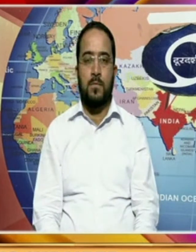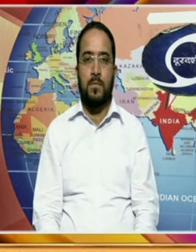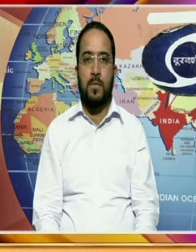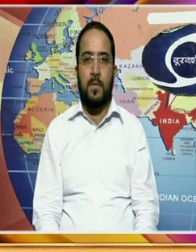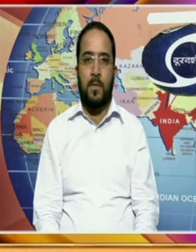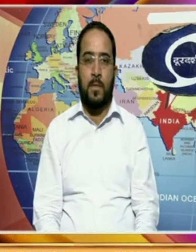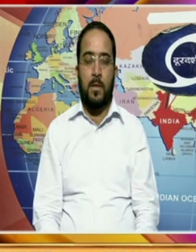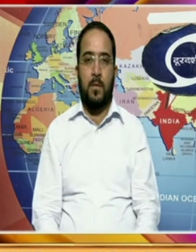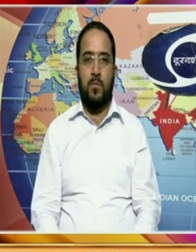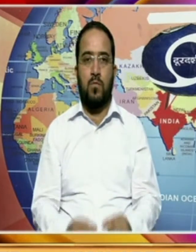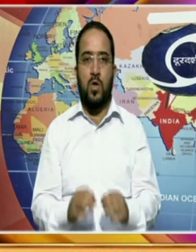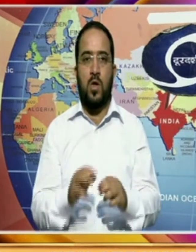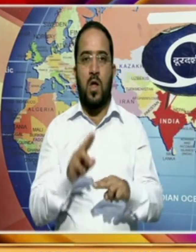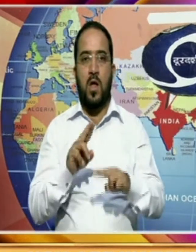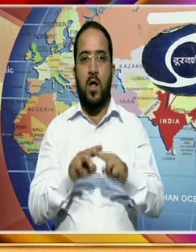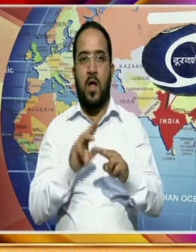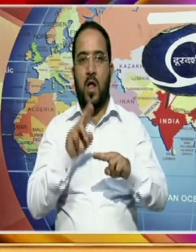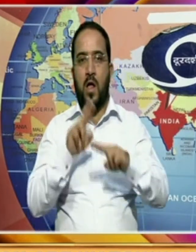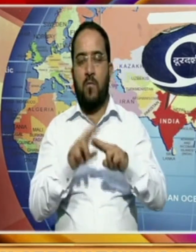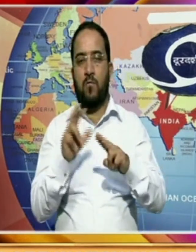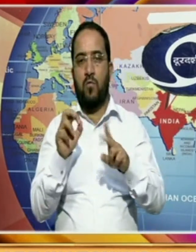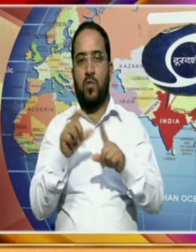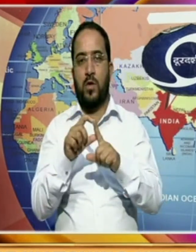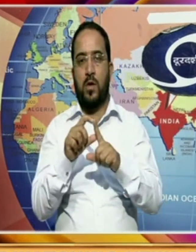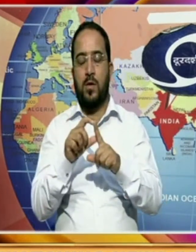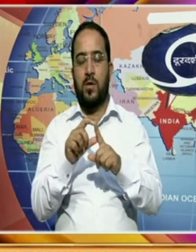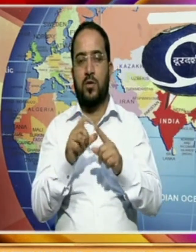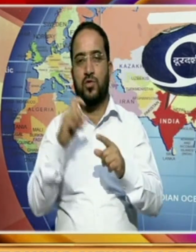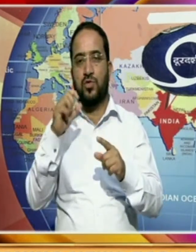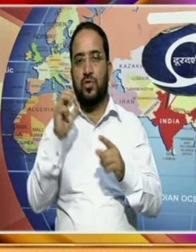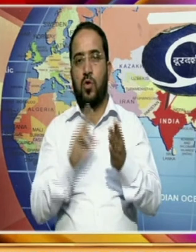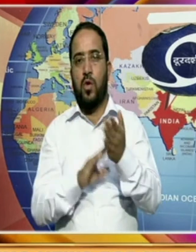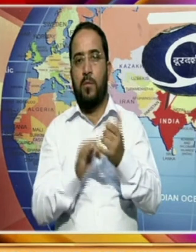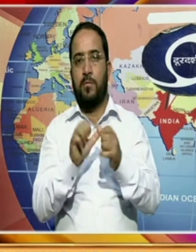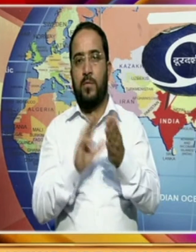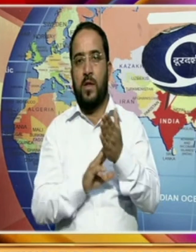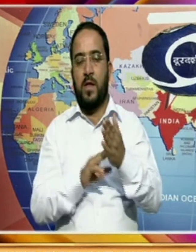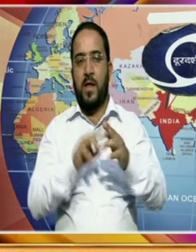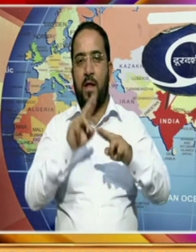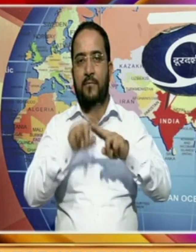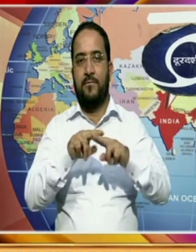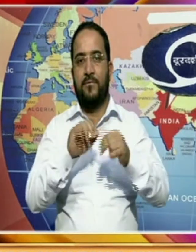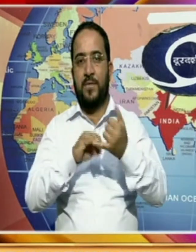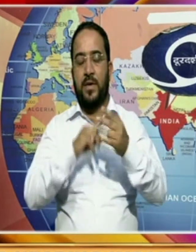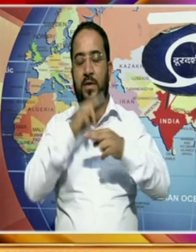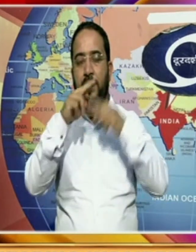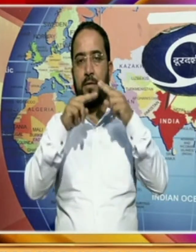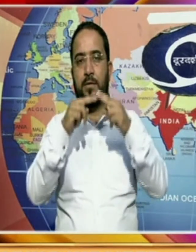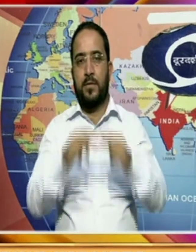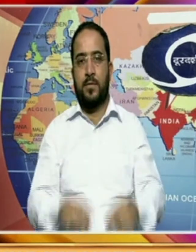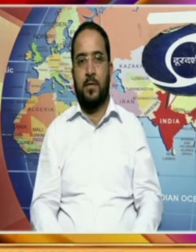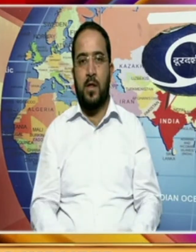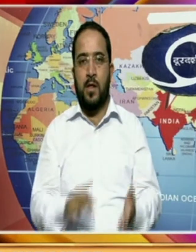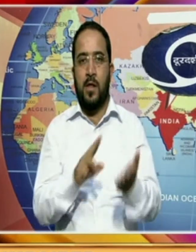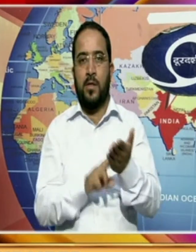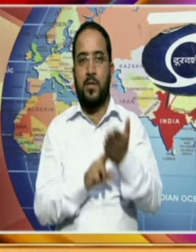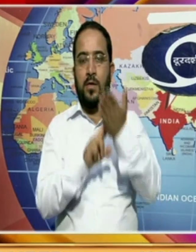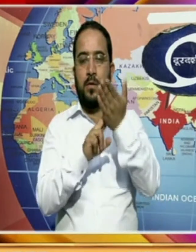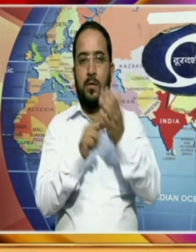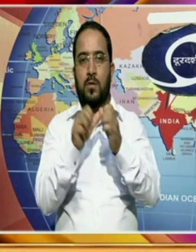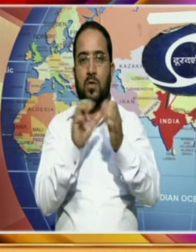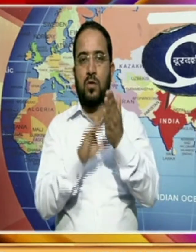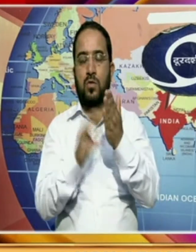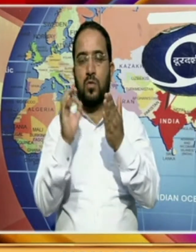इस सिलसिले में महकमा उमूरी सार्फी ने नेशनल कोऑपरेटिव कंज्यूमर फेडरेशन और नेशनल